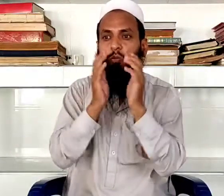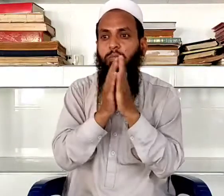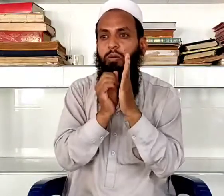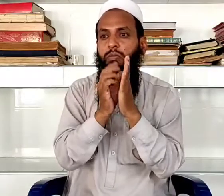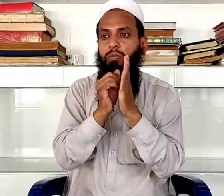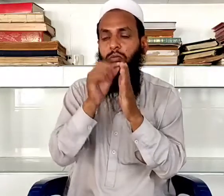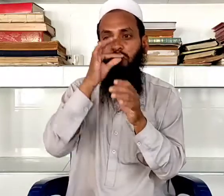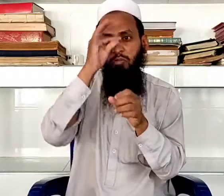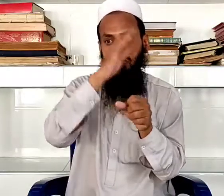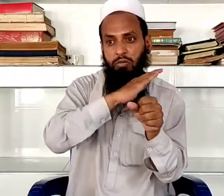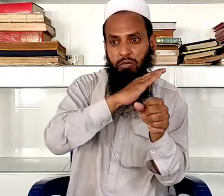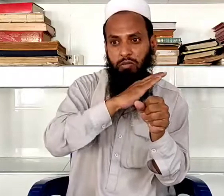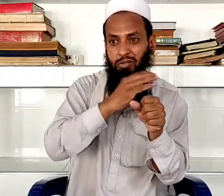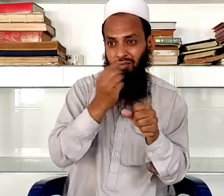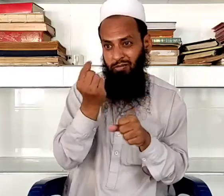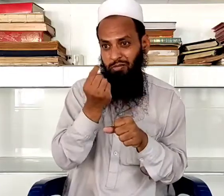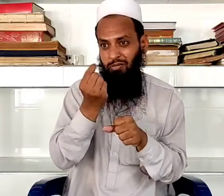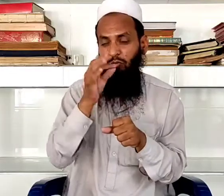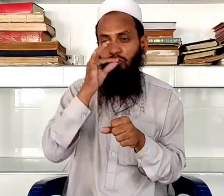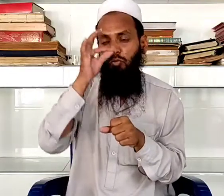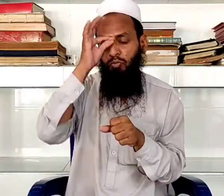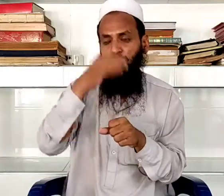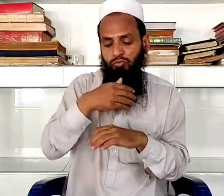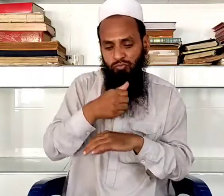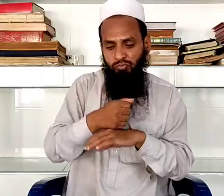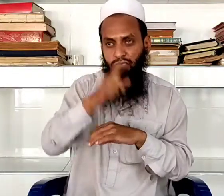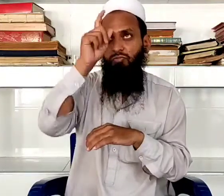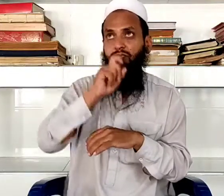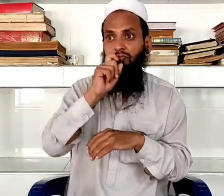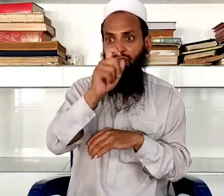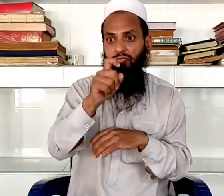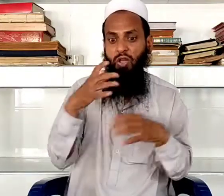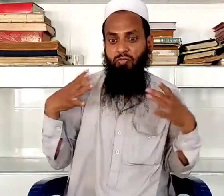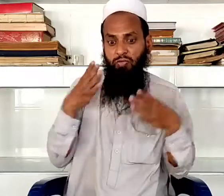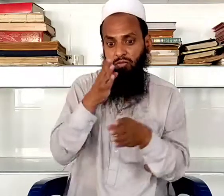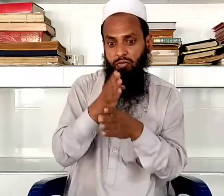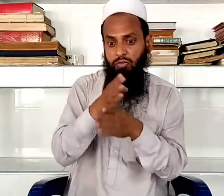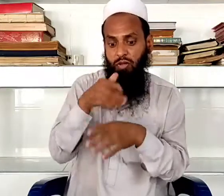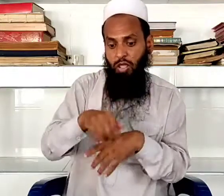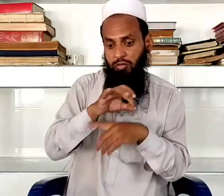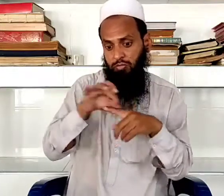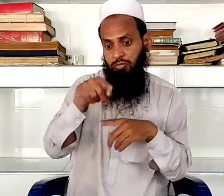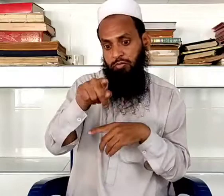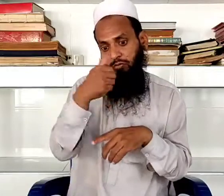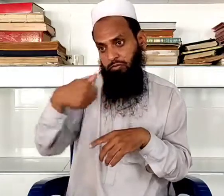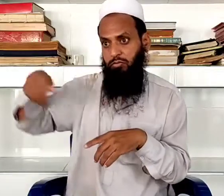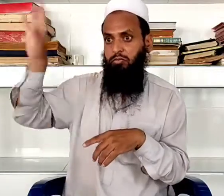کیتیاں نے, ذرا اختصار میں بیان کر دیا, اگر تفصیل میں بیان کراں گا تو بہت وقت لگ جائے گا. ایک بیوی کا نام